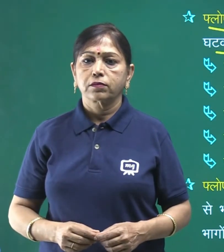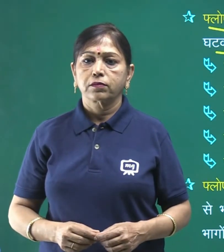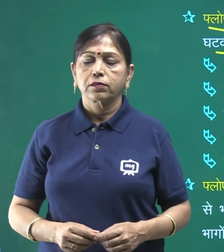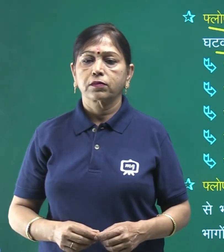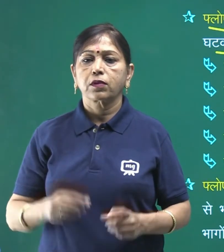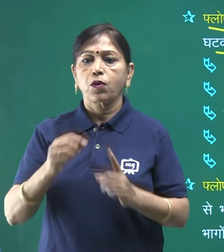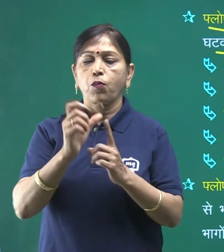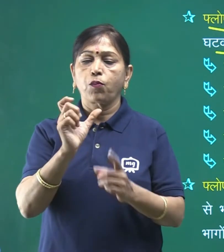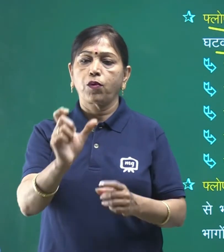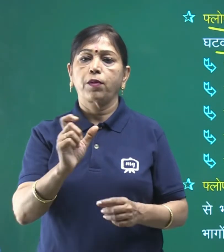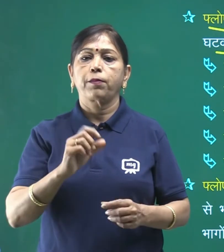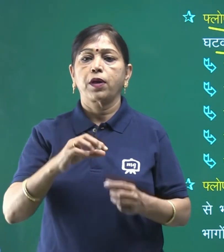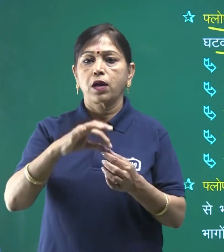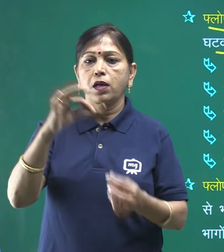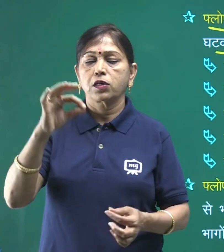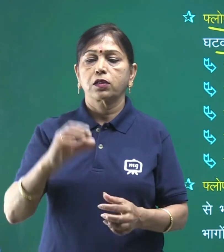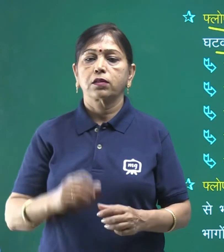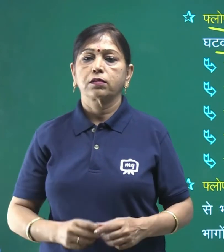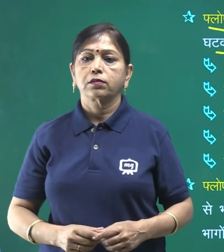फ्लोएम रेशे,